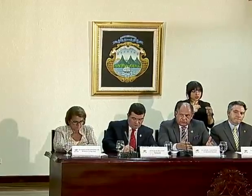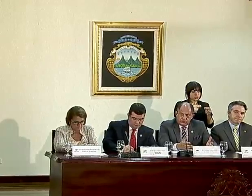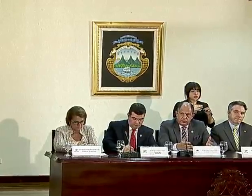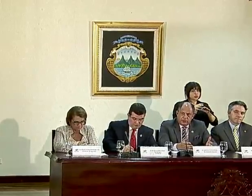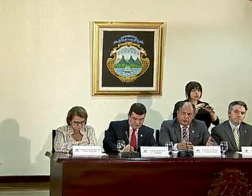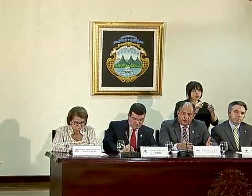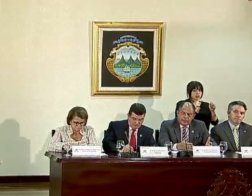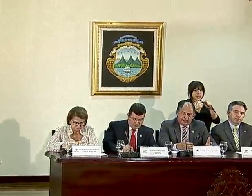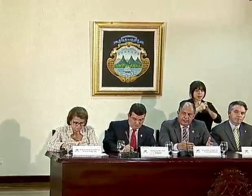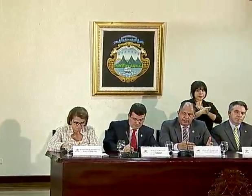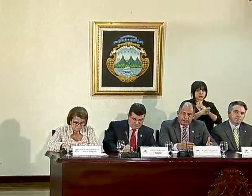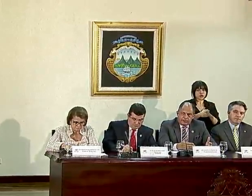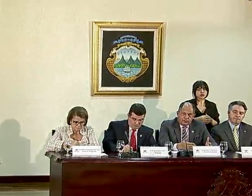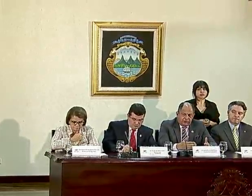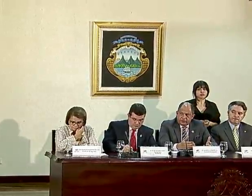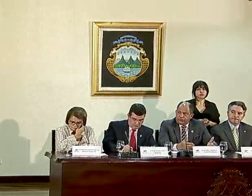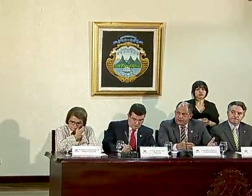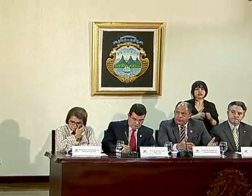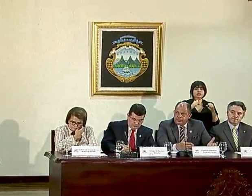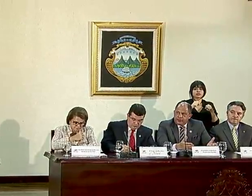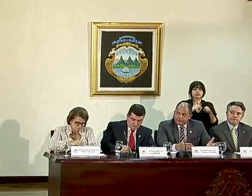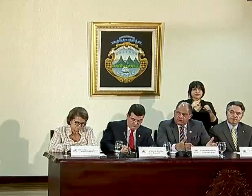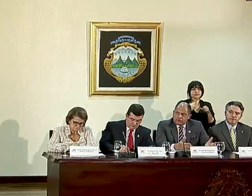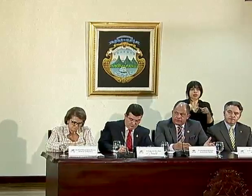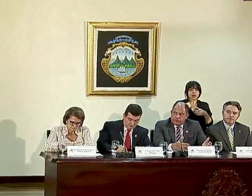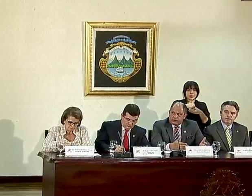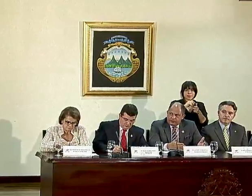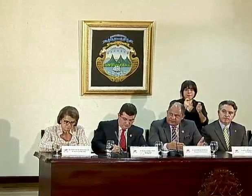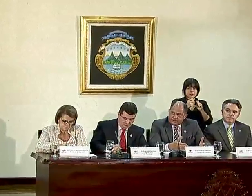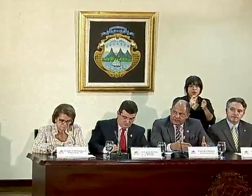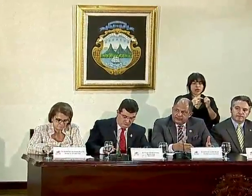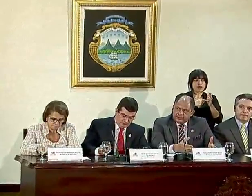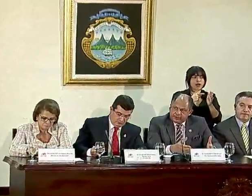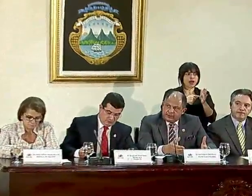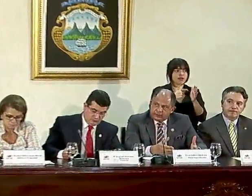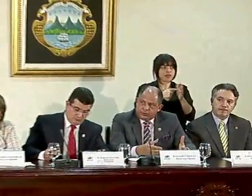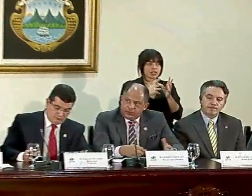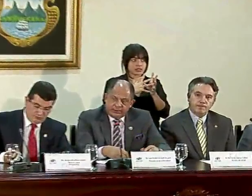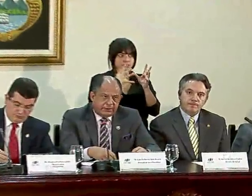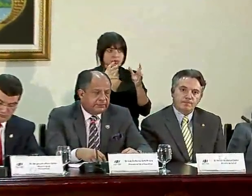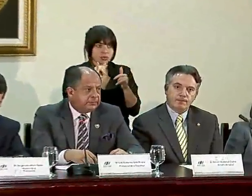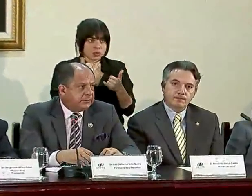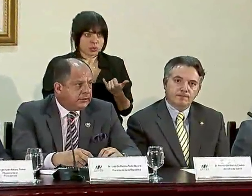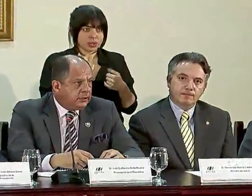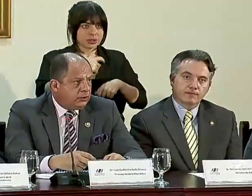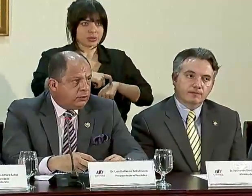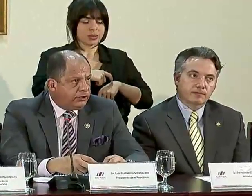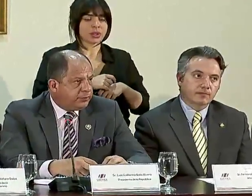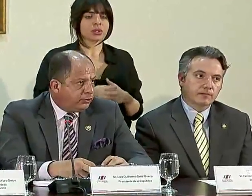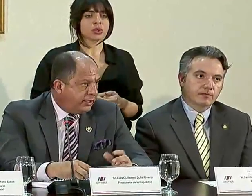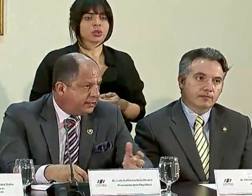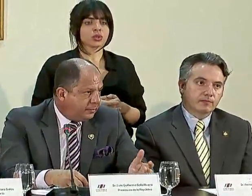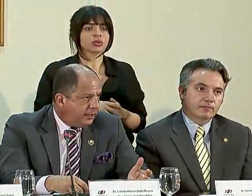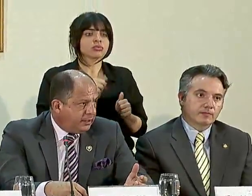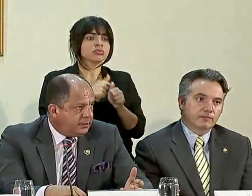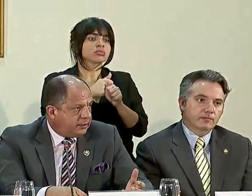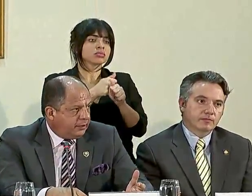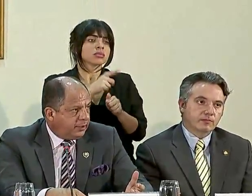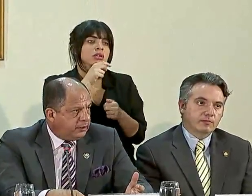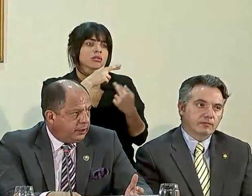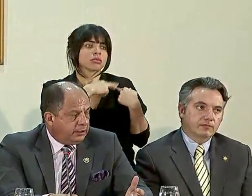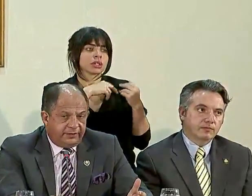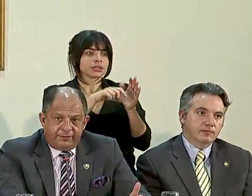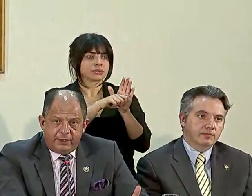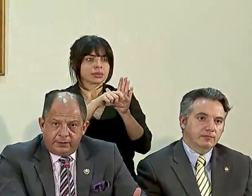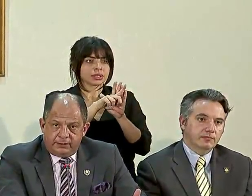dinámicos que pueden sufrir modificaciones, algunas veces significativas como esta. Corresponde a la Asamblea